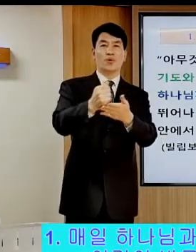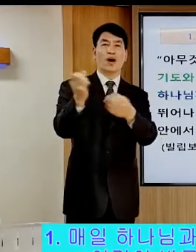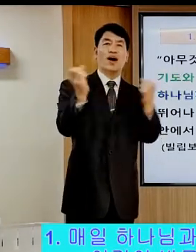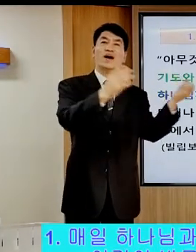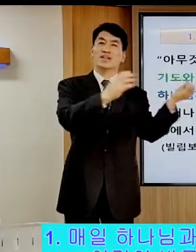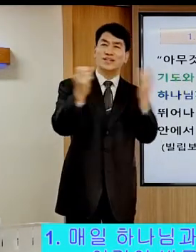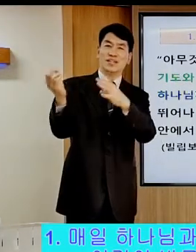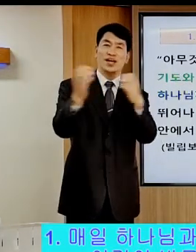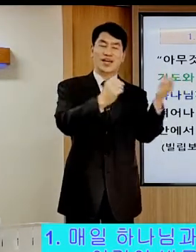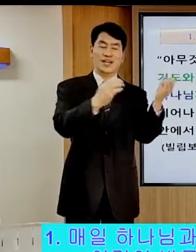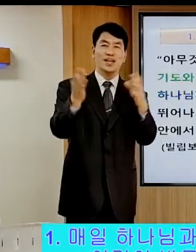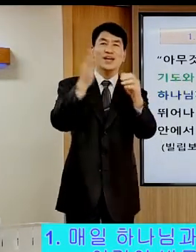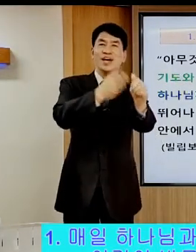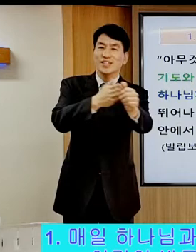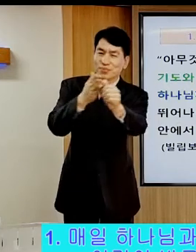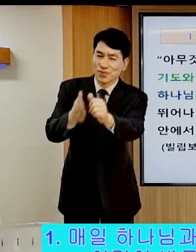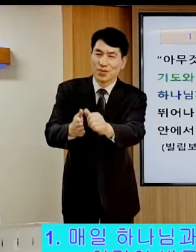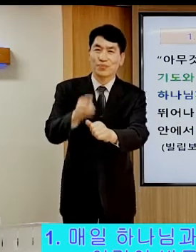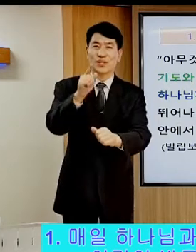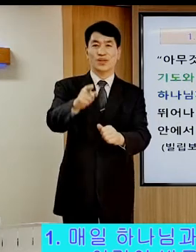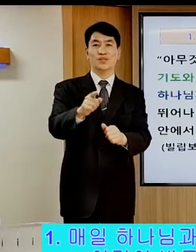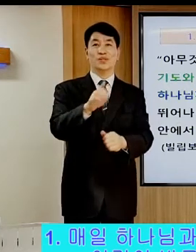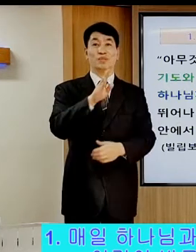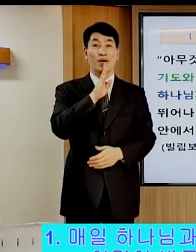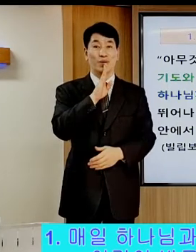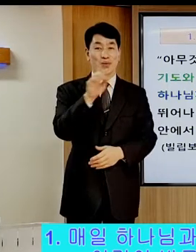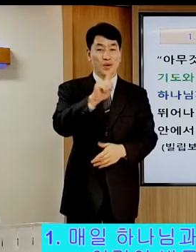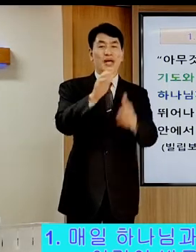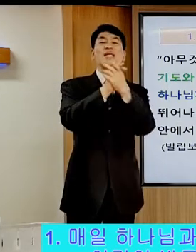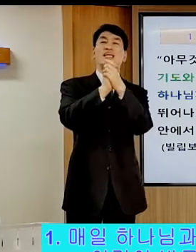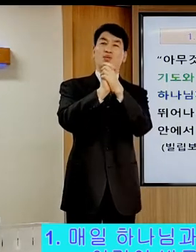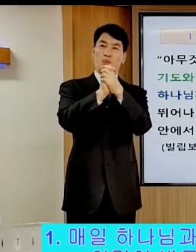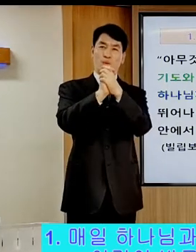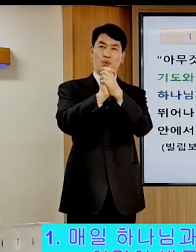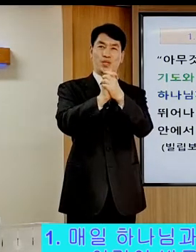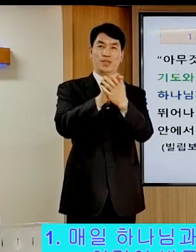하나님과 이야기하십시오. 이것이 바로 기도입니다.